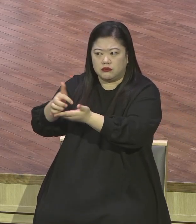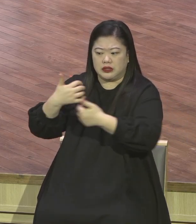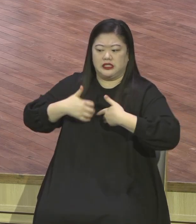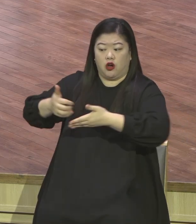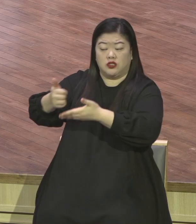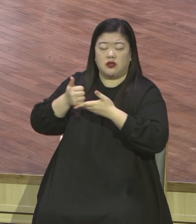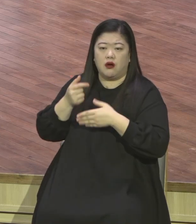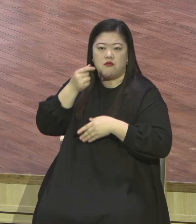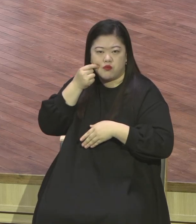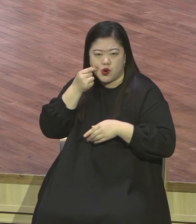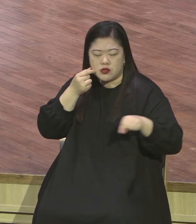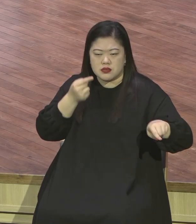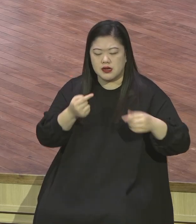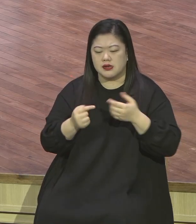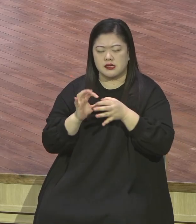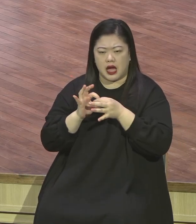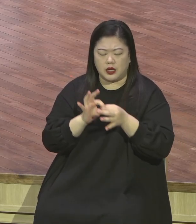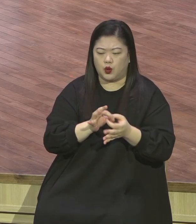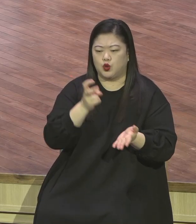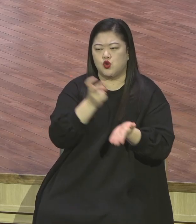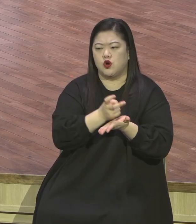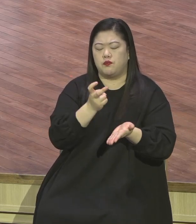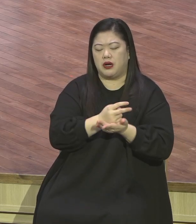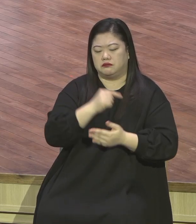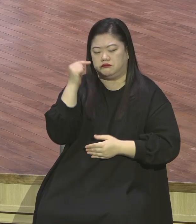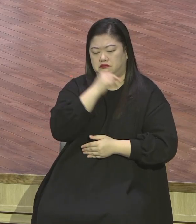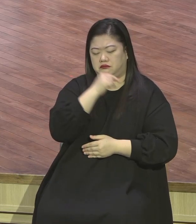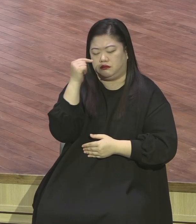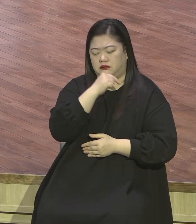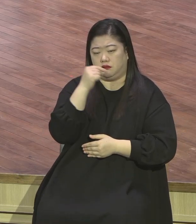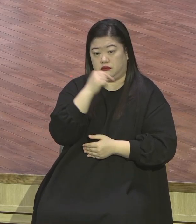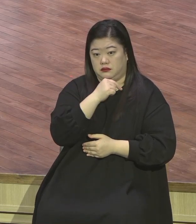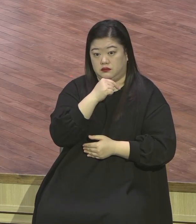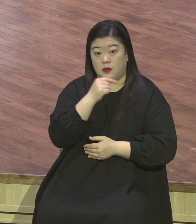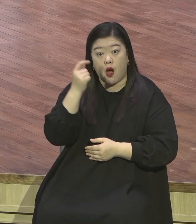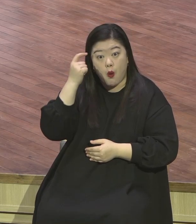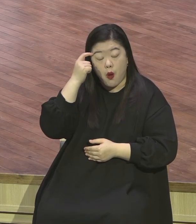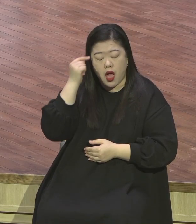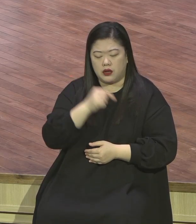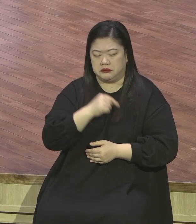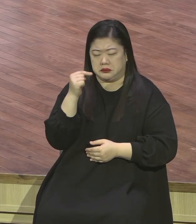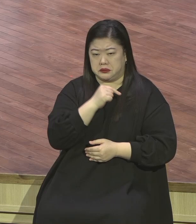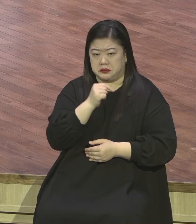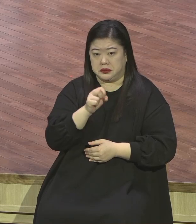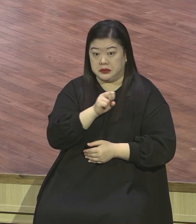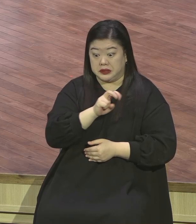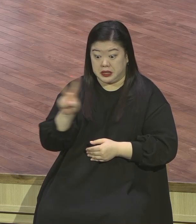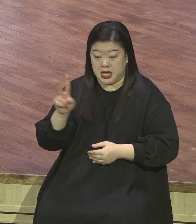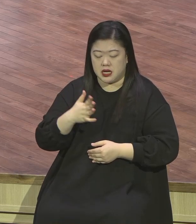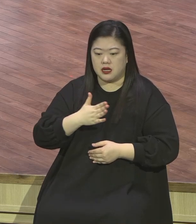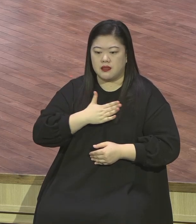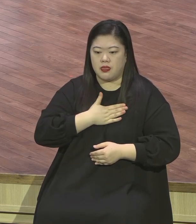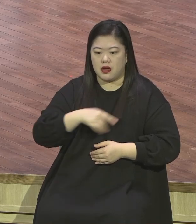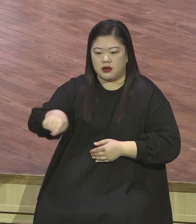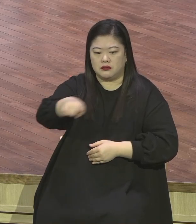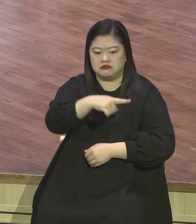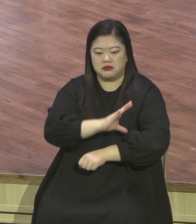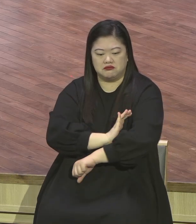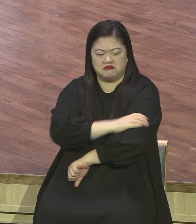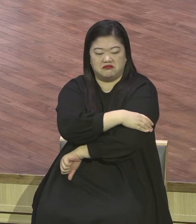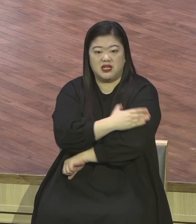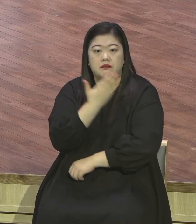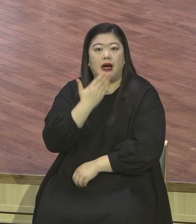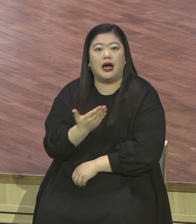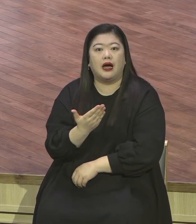무엇이든지 자신들이 누렸던 이 기독권 이걸 지키기 위해서 혈안이 돼있어요. 자기